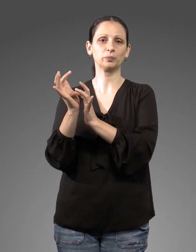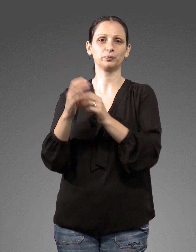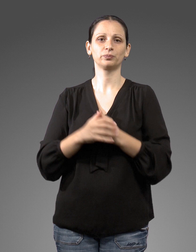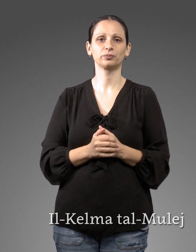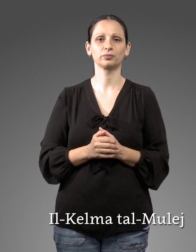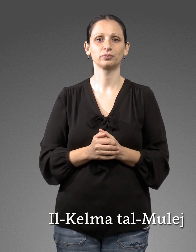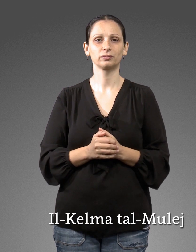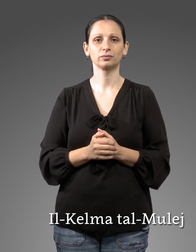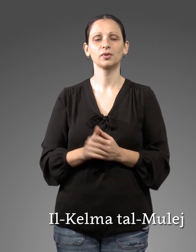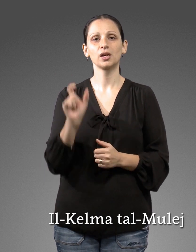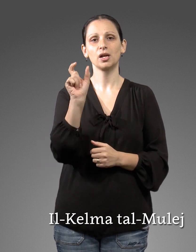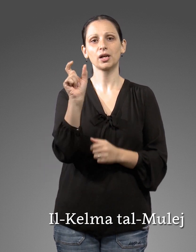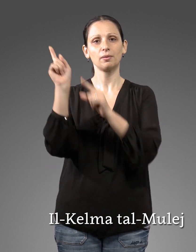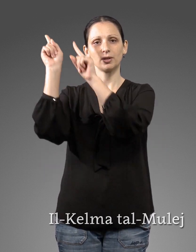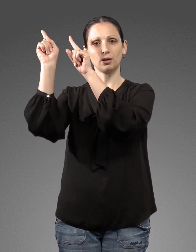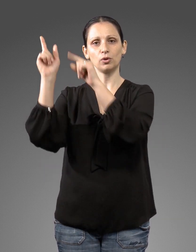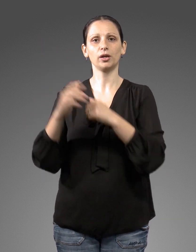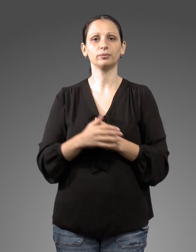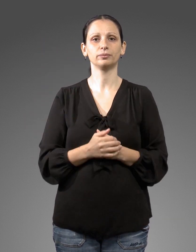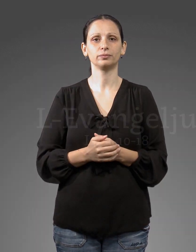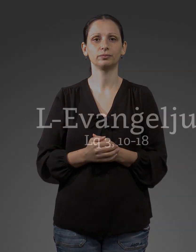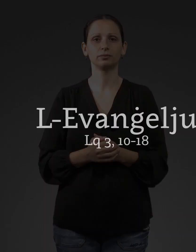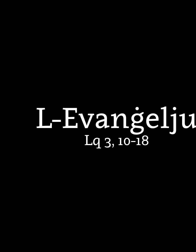Il-kermata l-mulejn U-slim'għalla